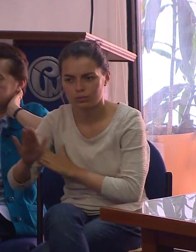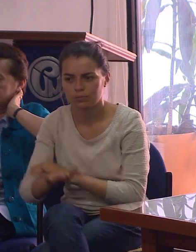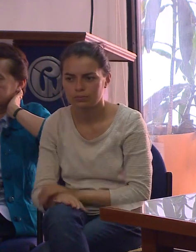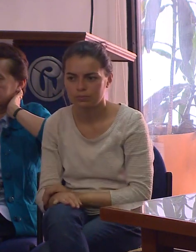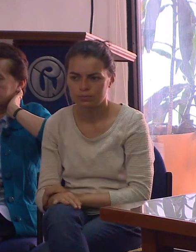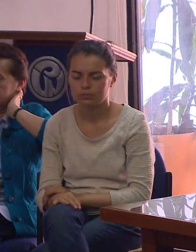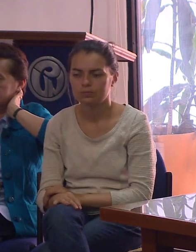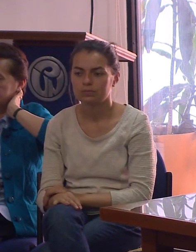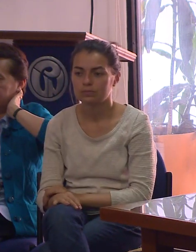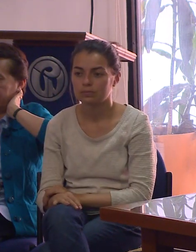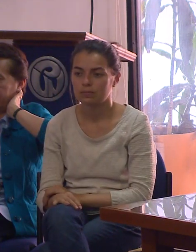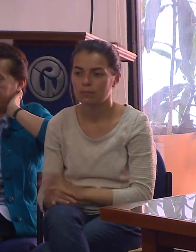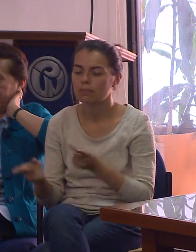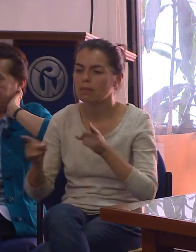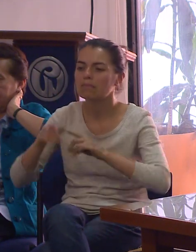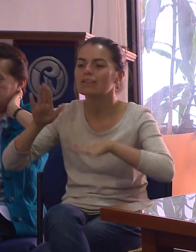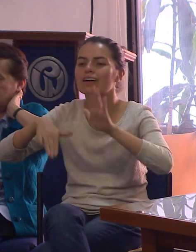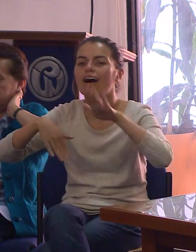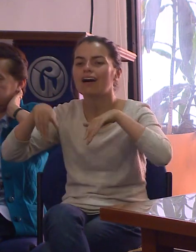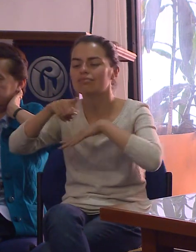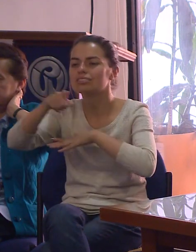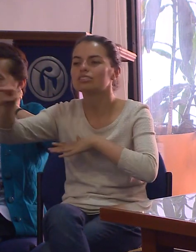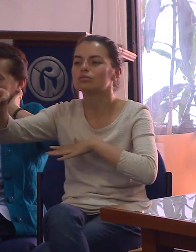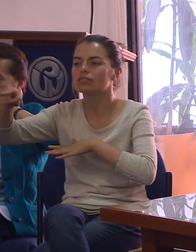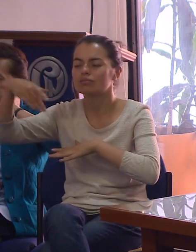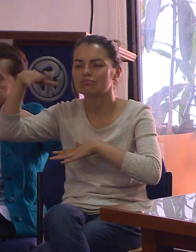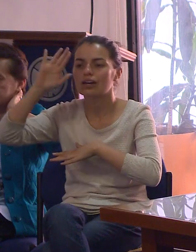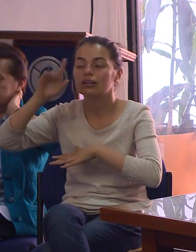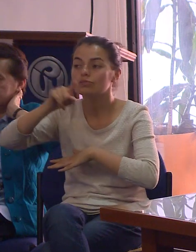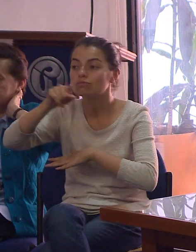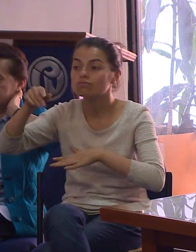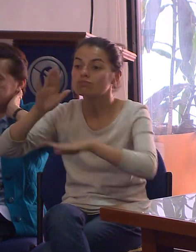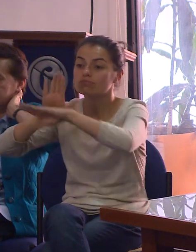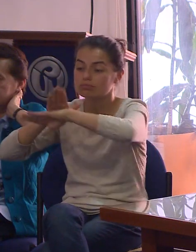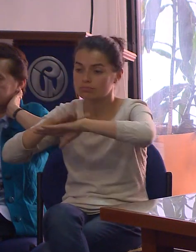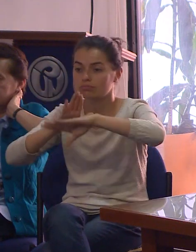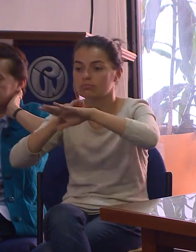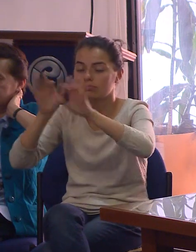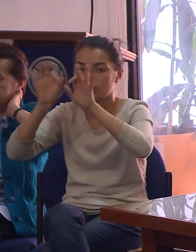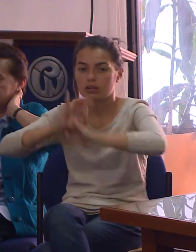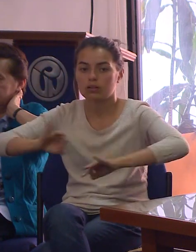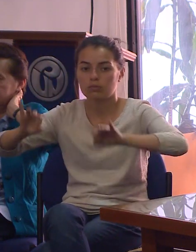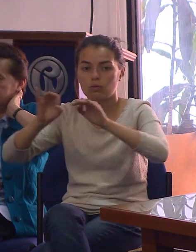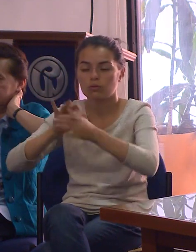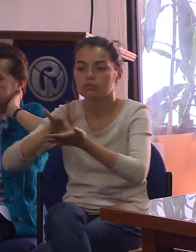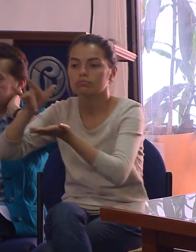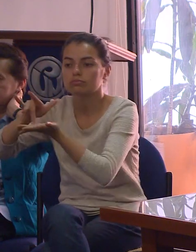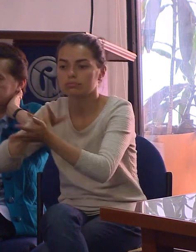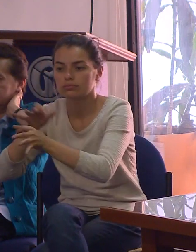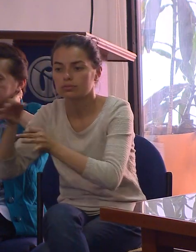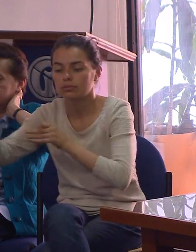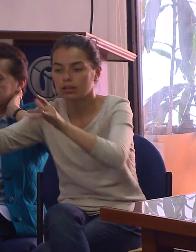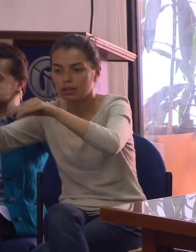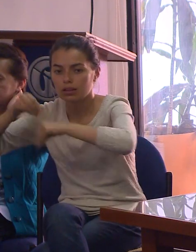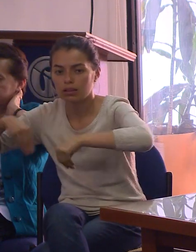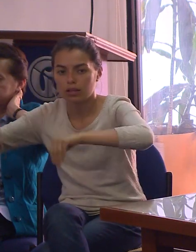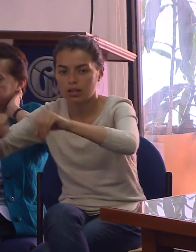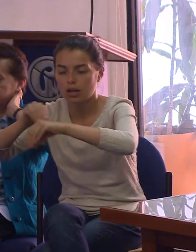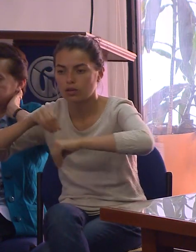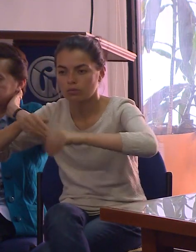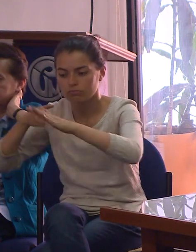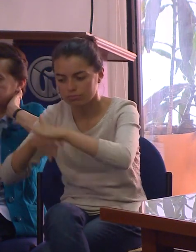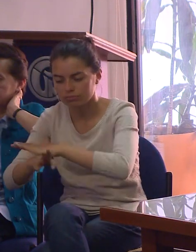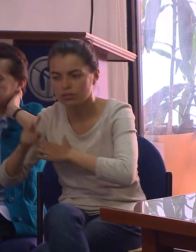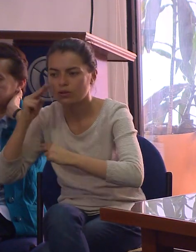Y muchas veces, muchachos, ustedes son los llamados a ir a esos territorios, abordar ese tipo de cosas que probablemente